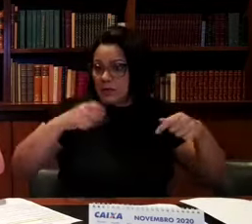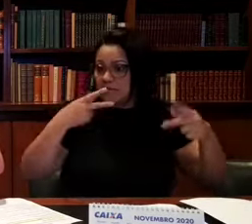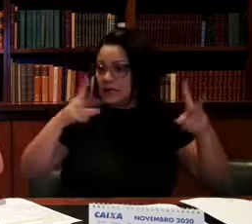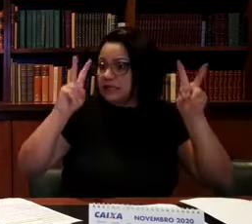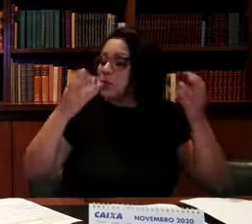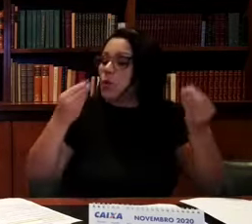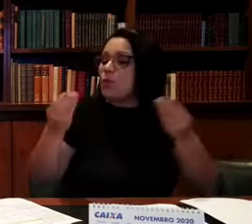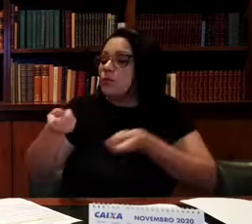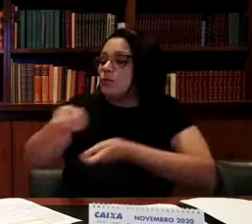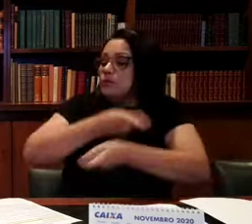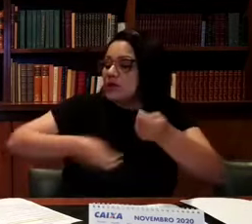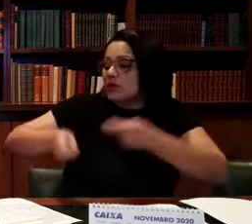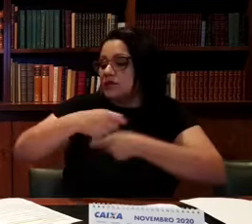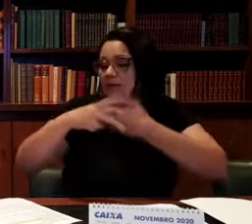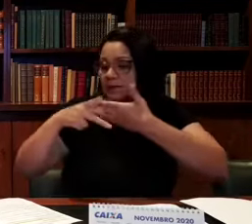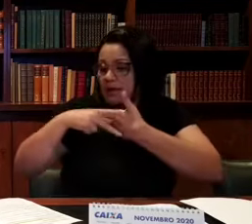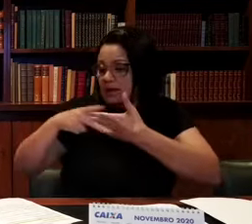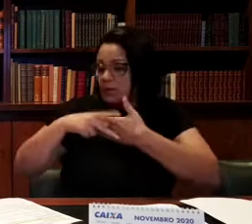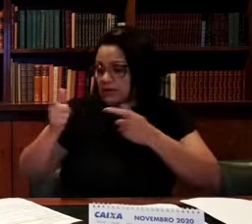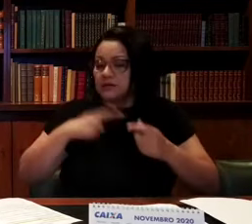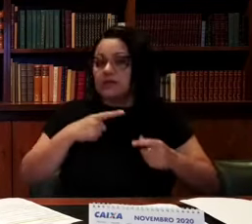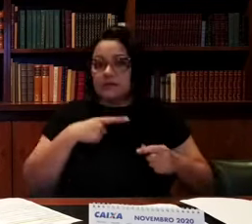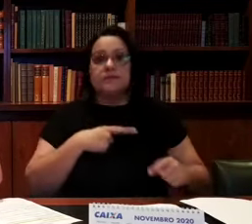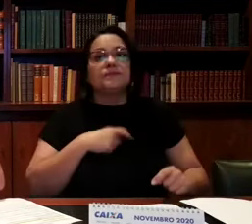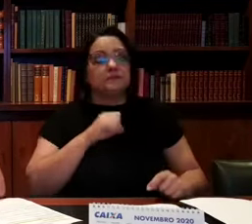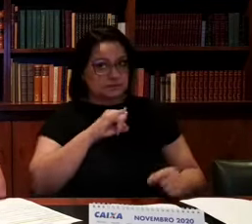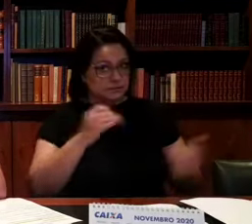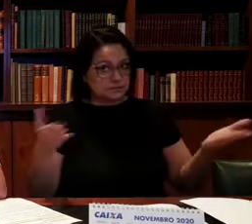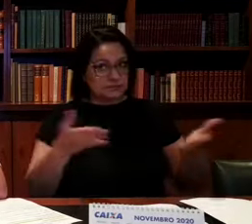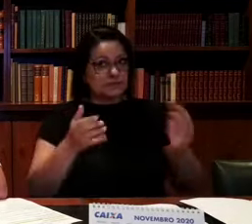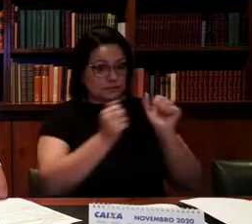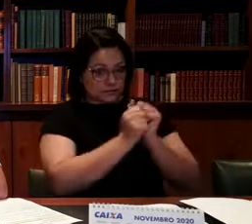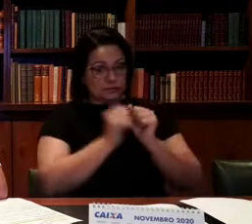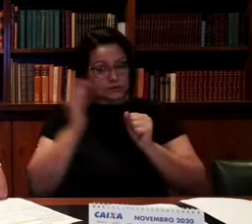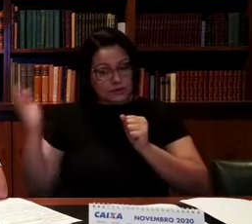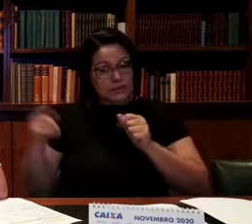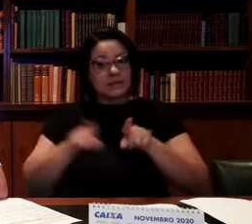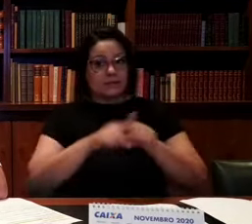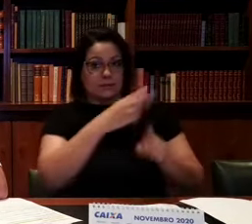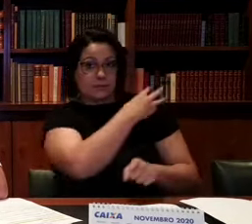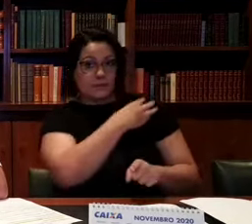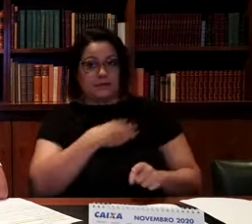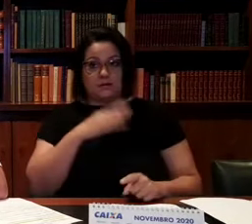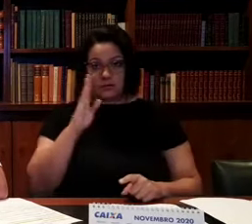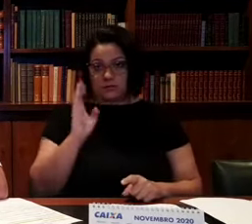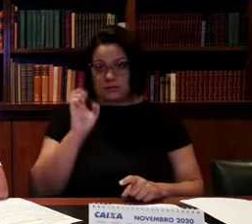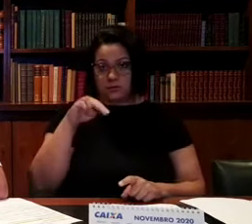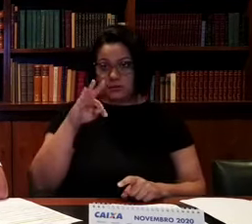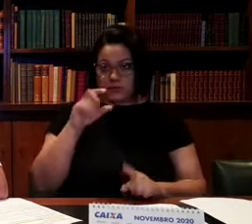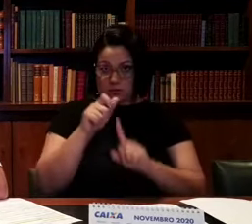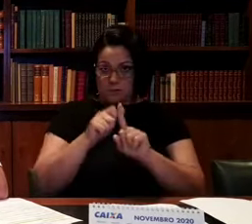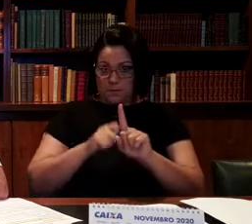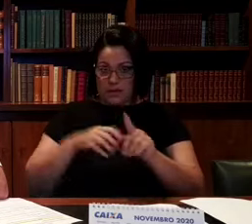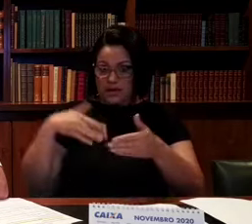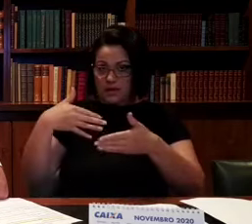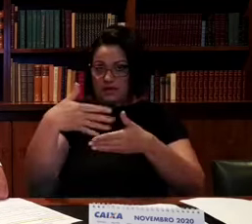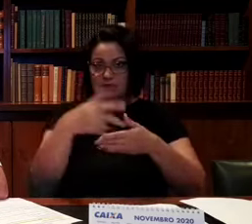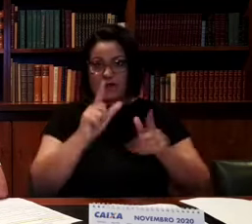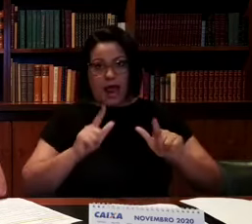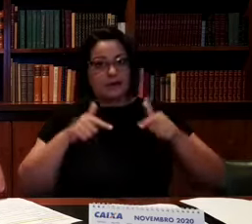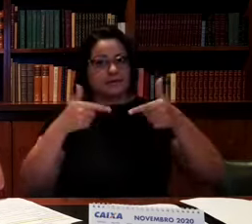negociações com o Paraguai Lago Itaipu tá negociando vamos agora ainda com o senhor e como instrumento agora até o final do mês para fazer